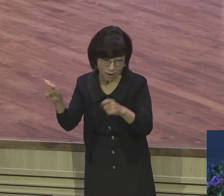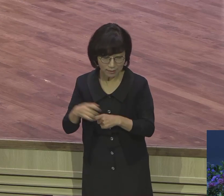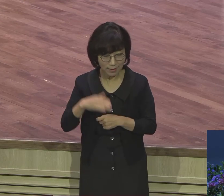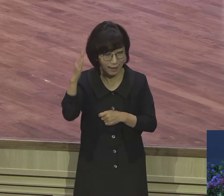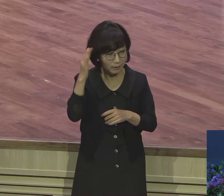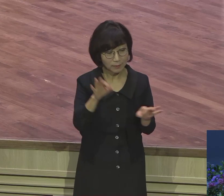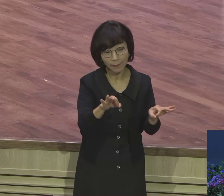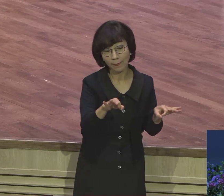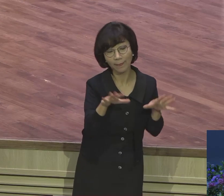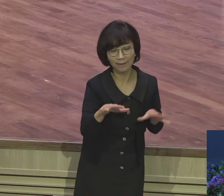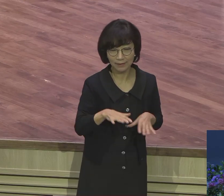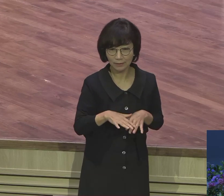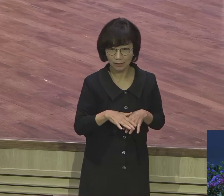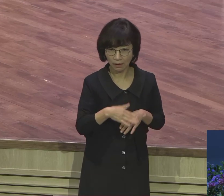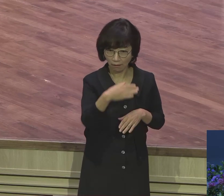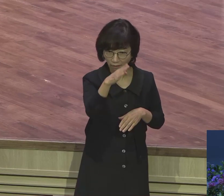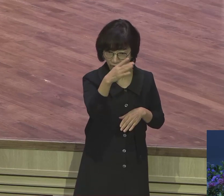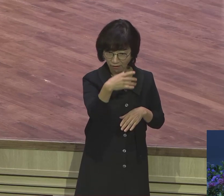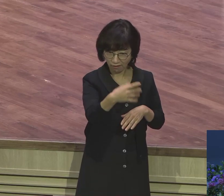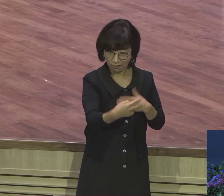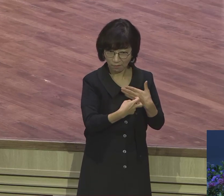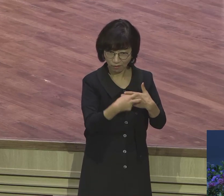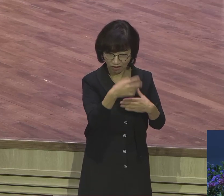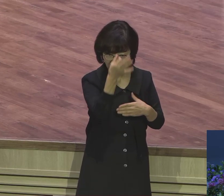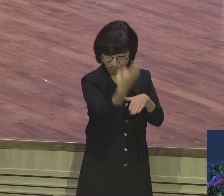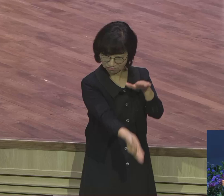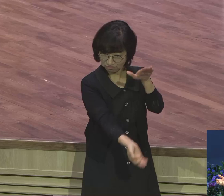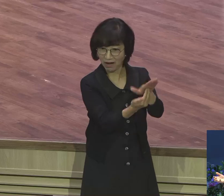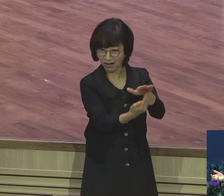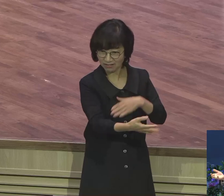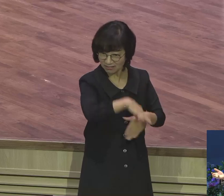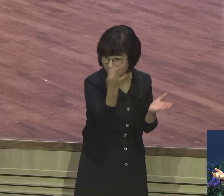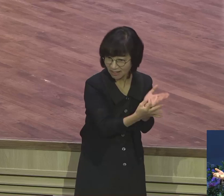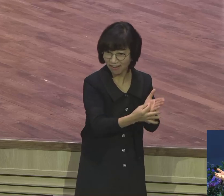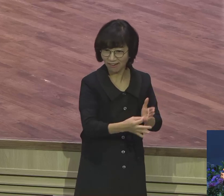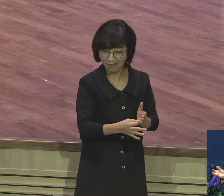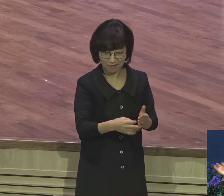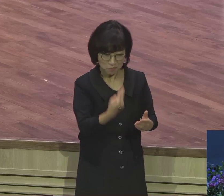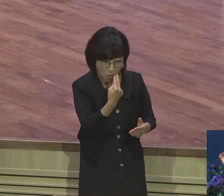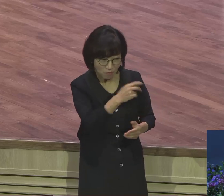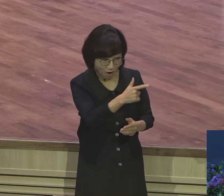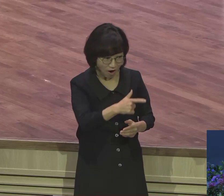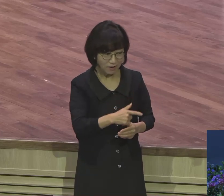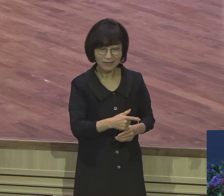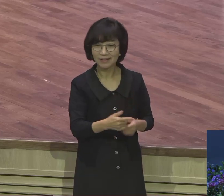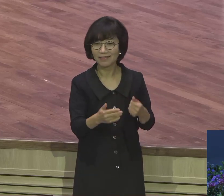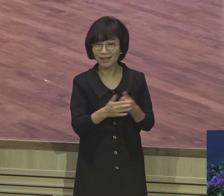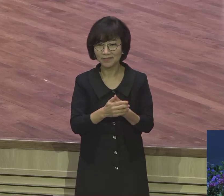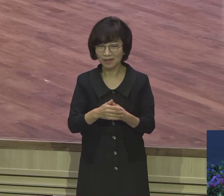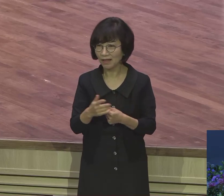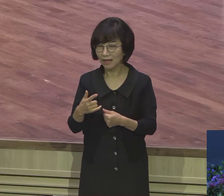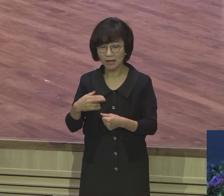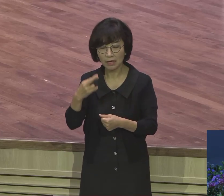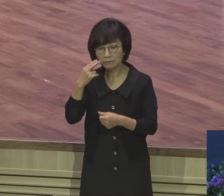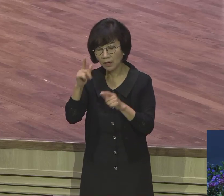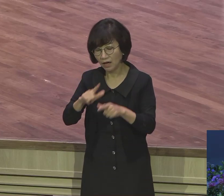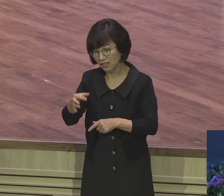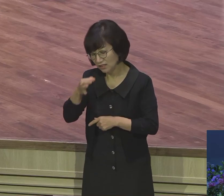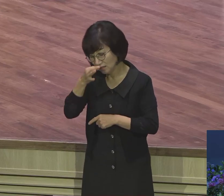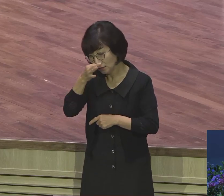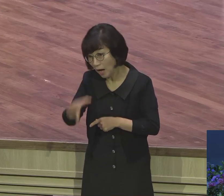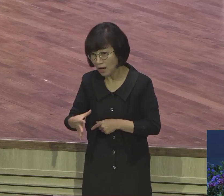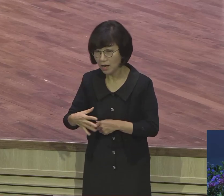기술도 좋고 싸고 그러니까 어른 보험 다 돼 있죠. 이런 우린 외국에는 상상을 못해요. 어른 보험 엄청